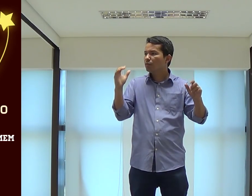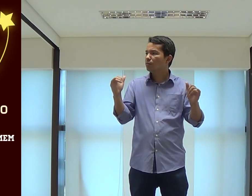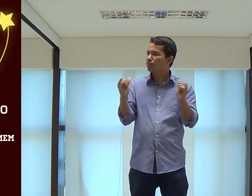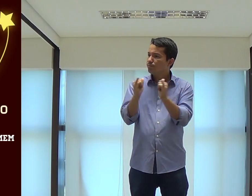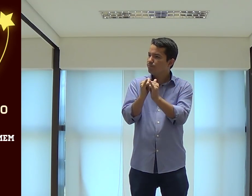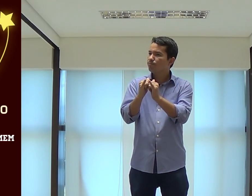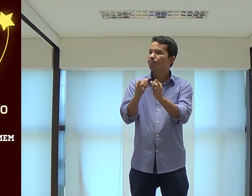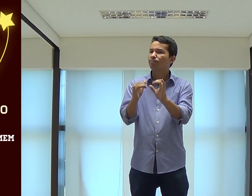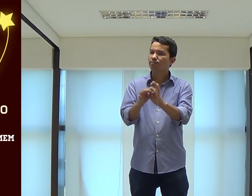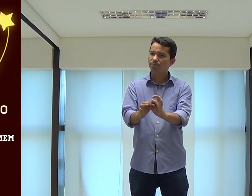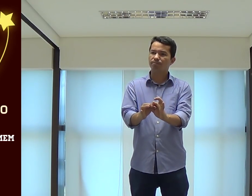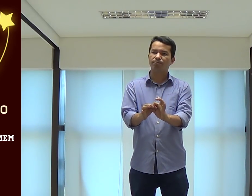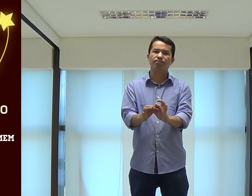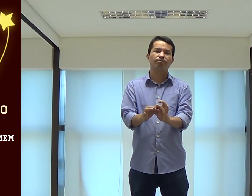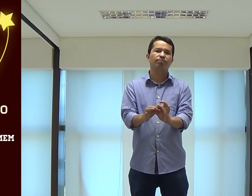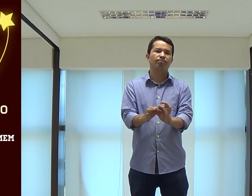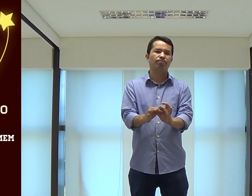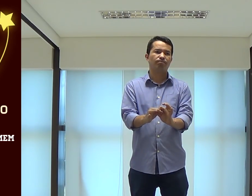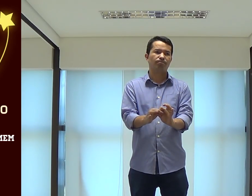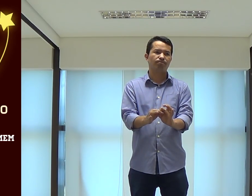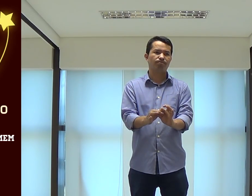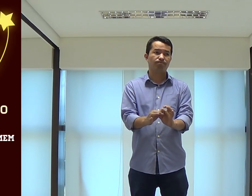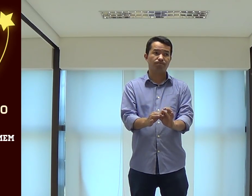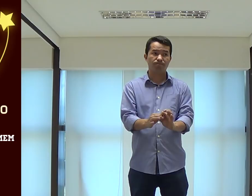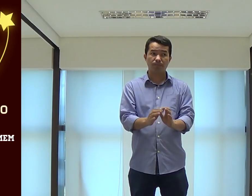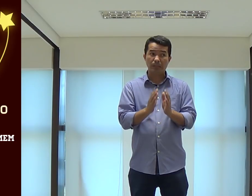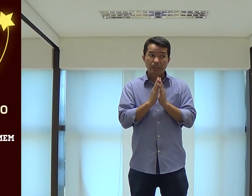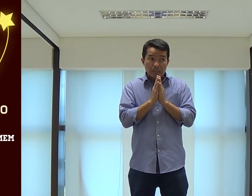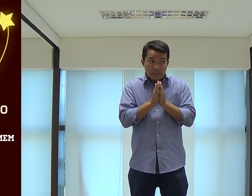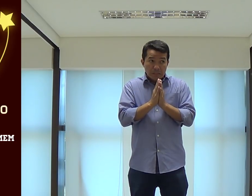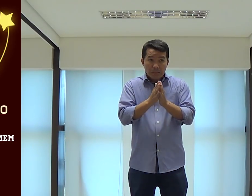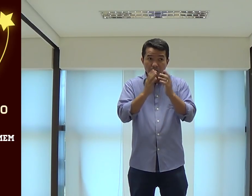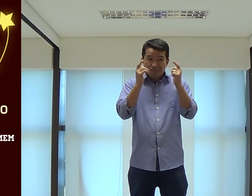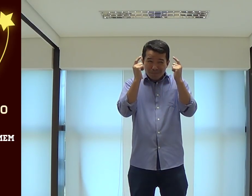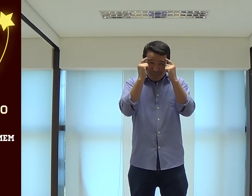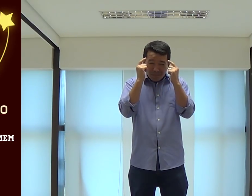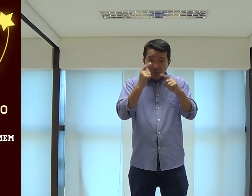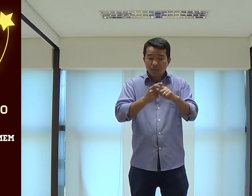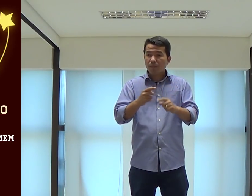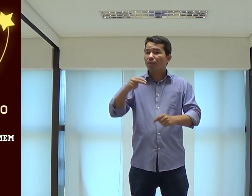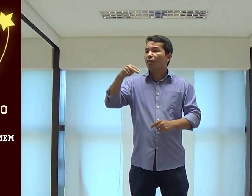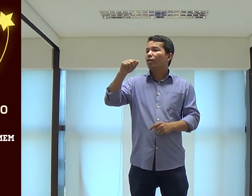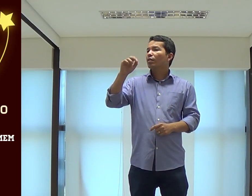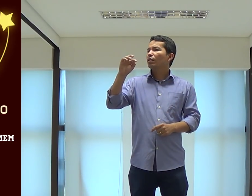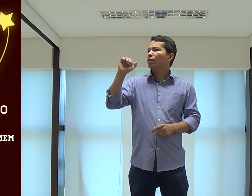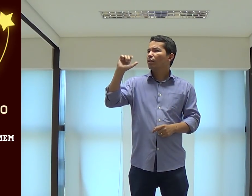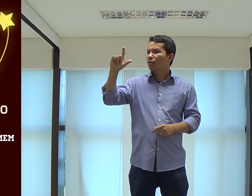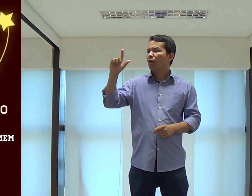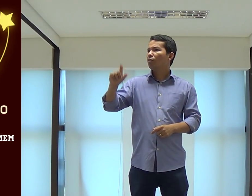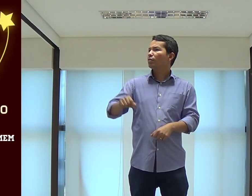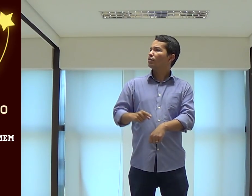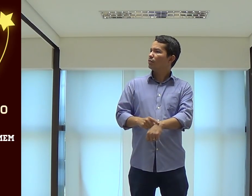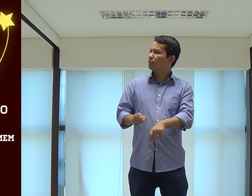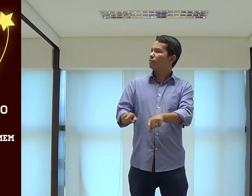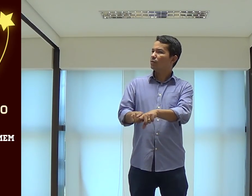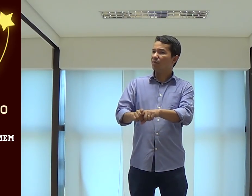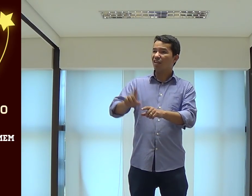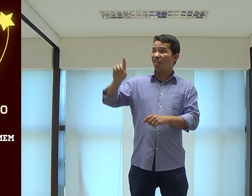vou. Eu preciso pedir perdão, eu preciso ter essa reconciliação. Gente, por favor, pensa nisso. Porque o Natal